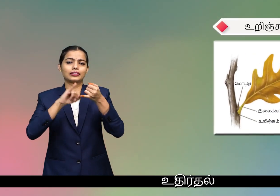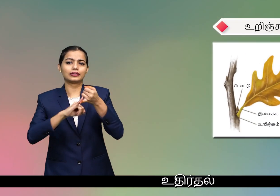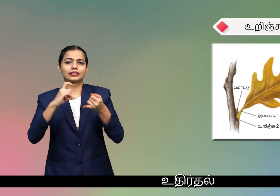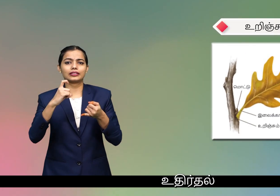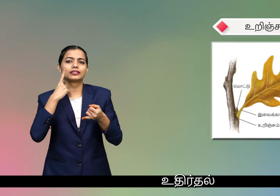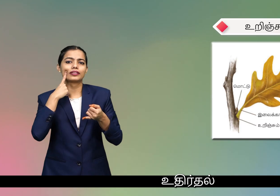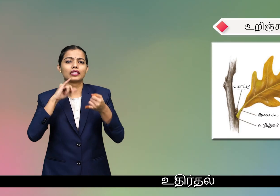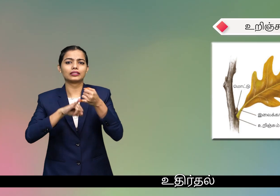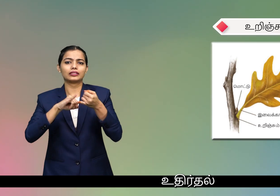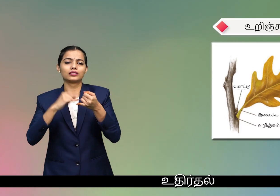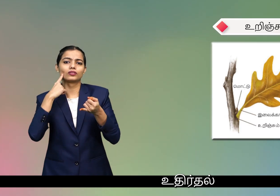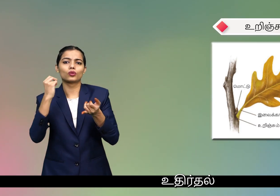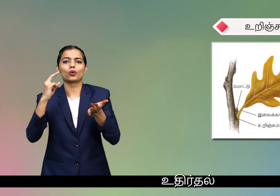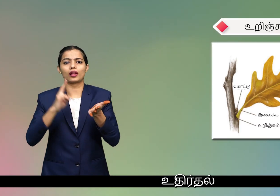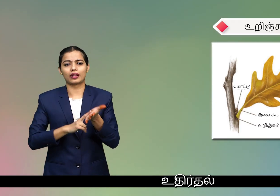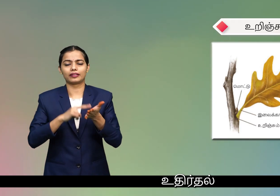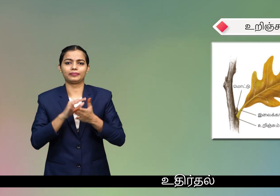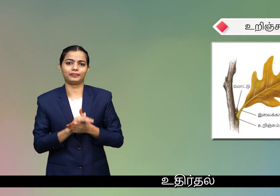உதிர்த்தல்.